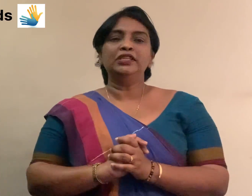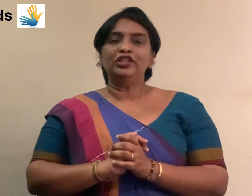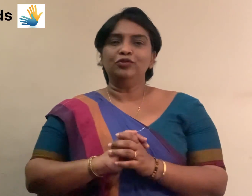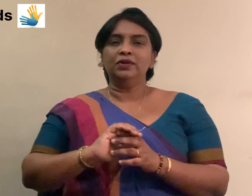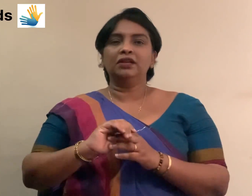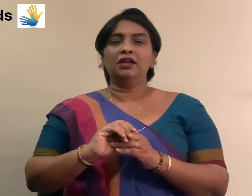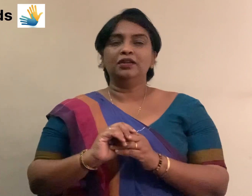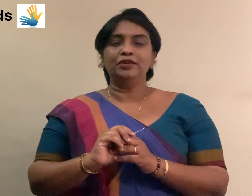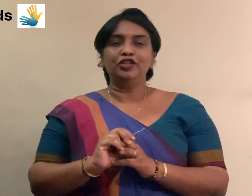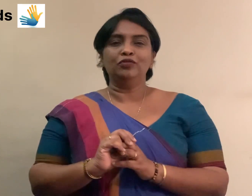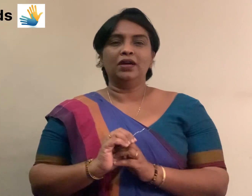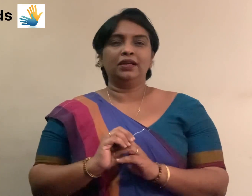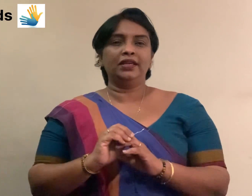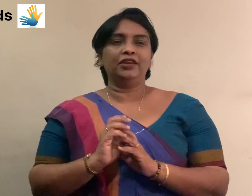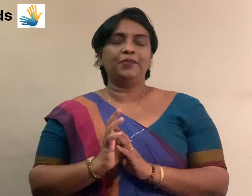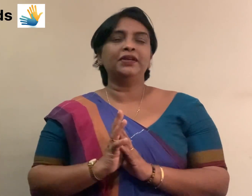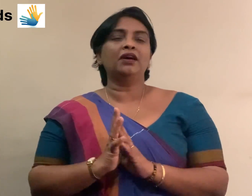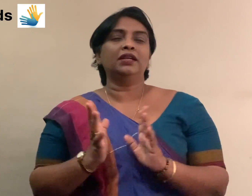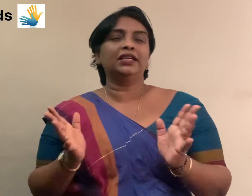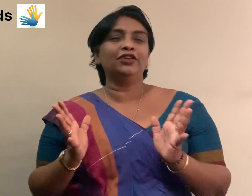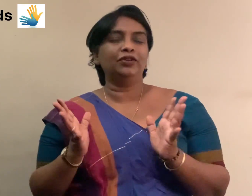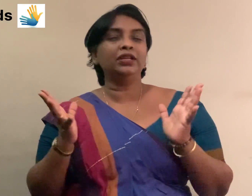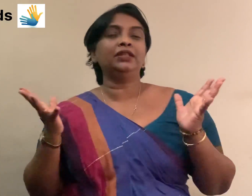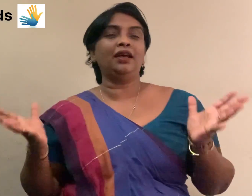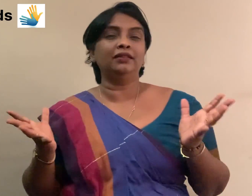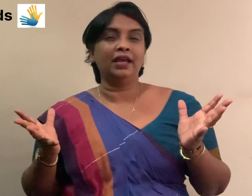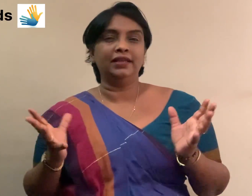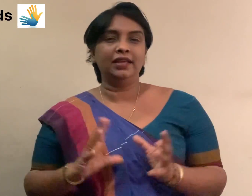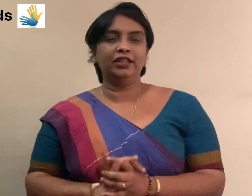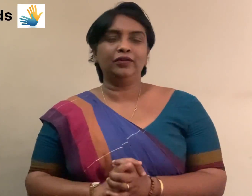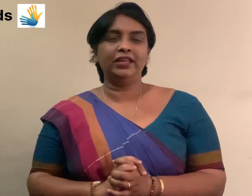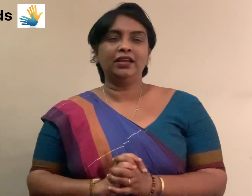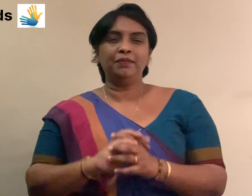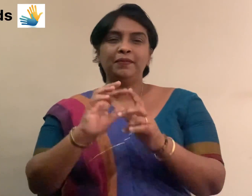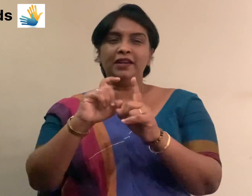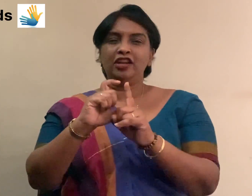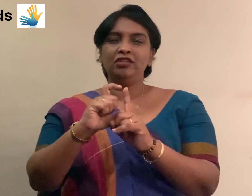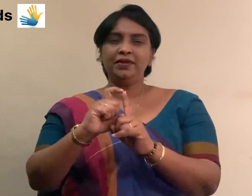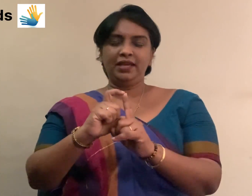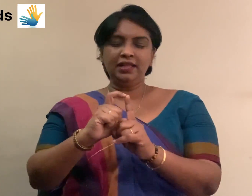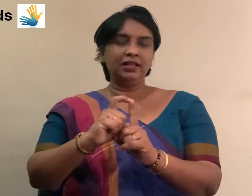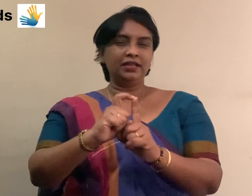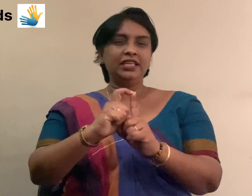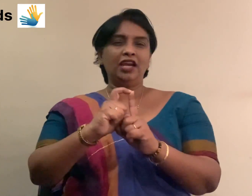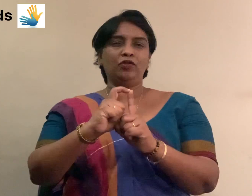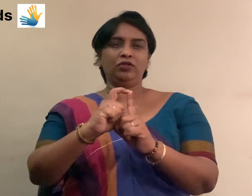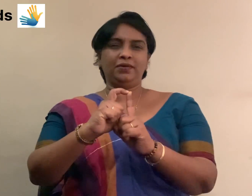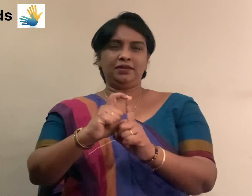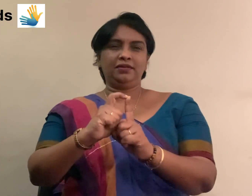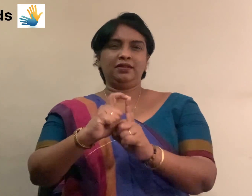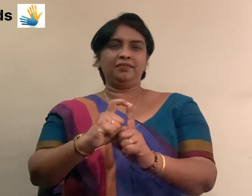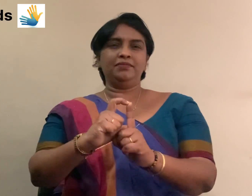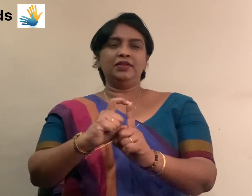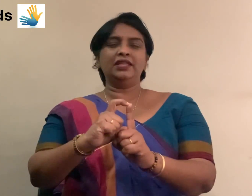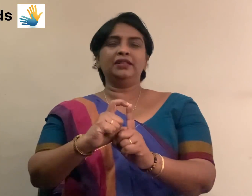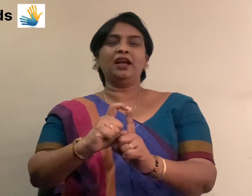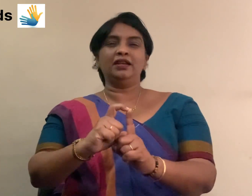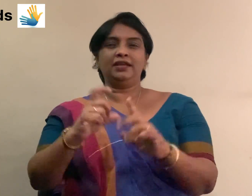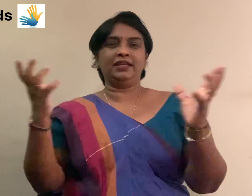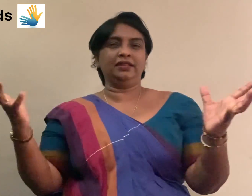මීදුම, ඝන මීදුමක්. ඒ කියන්නේ අපි ඝන කියනකොට ඒක තදයි. ඒතකොට ඒක අපි පෙන්නනවා මේක ඩී අකුරම. ඝන ඒ කියන්නේ තද